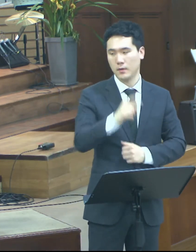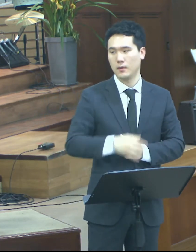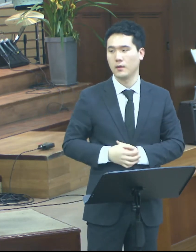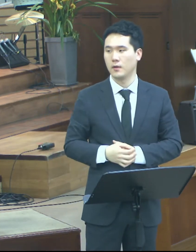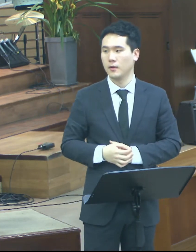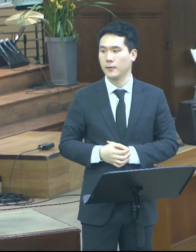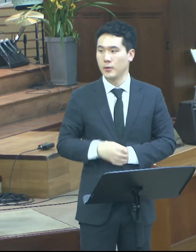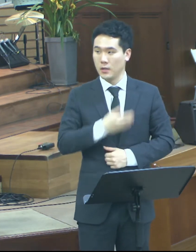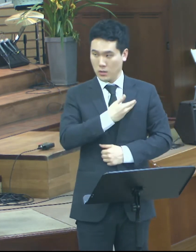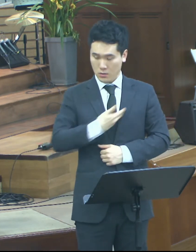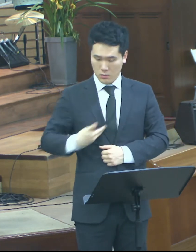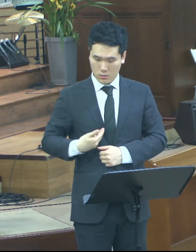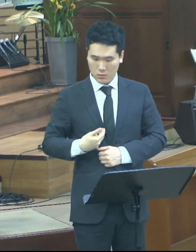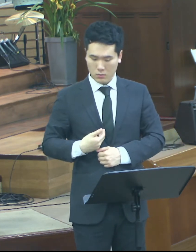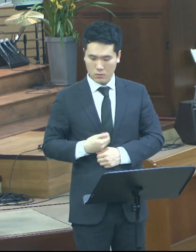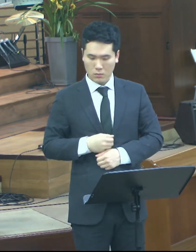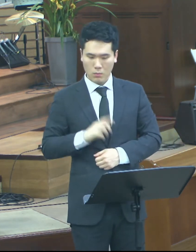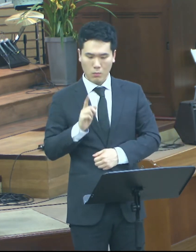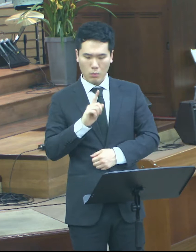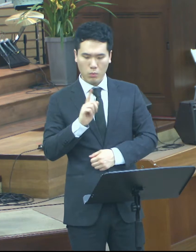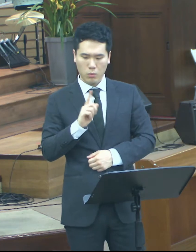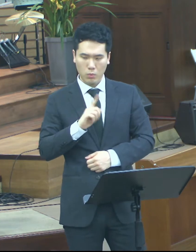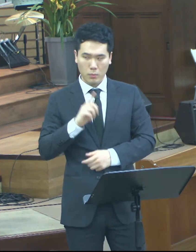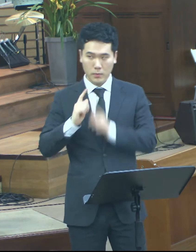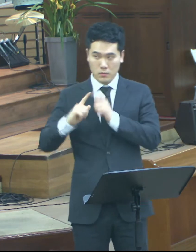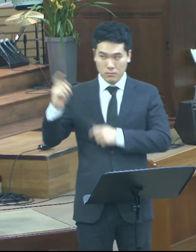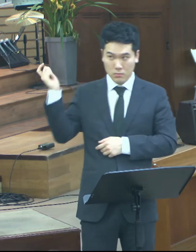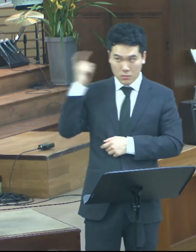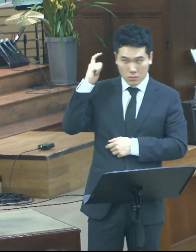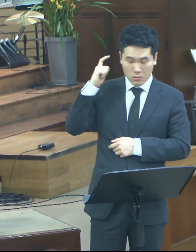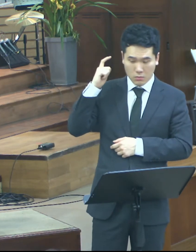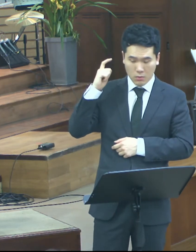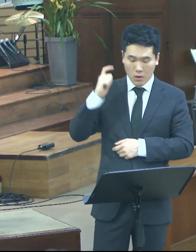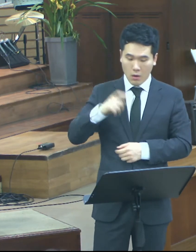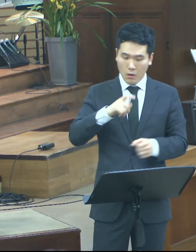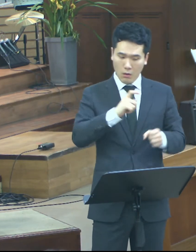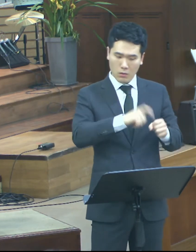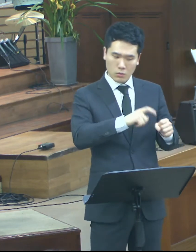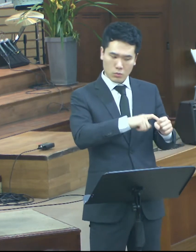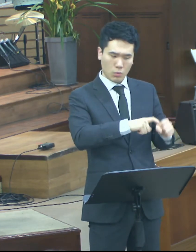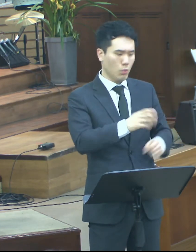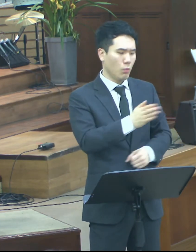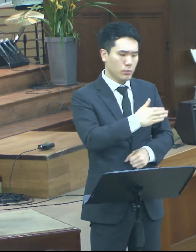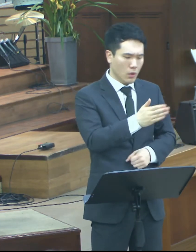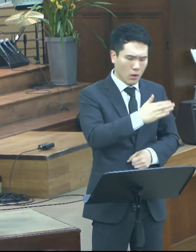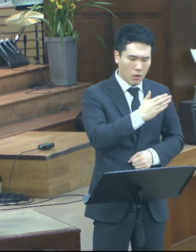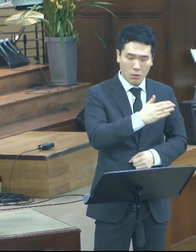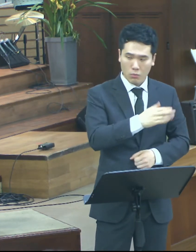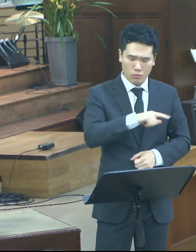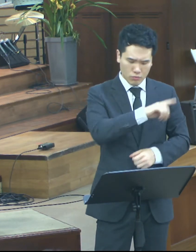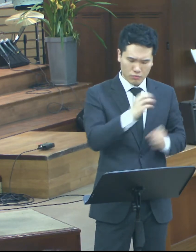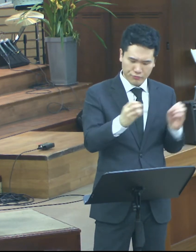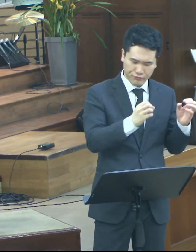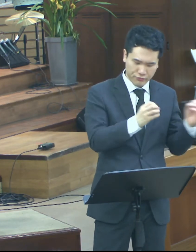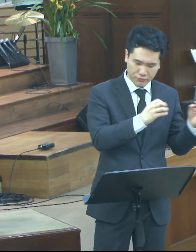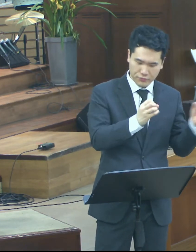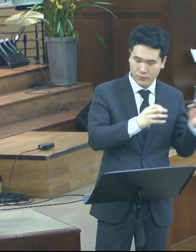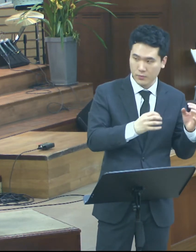제자들은 누룩에 대한 말씀을 듣자마자 떡이 없다고 수군거리고 있었어요. 전혀 다른. 예수님